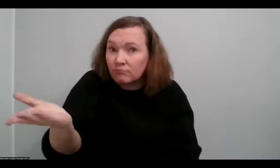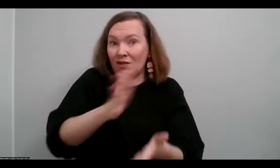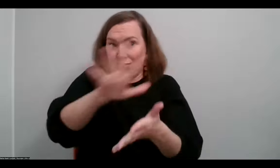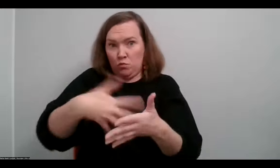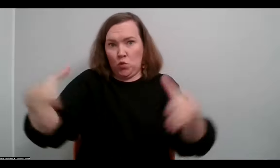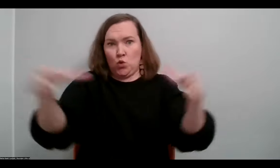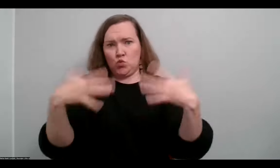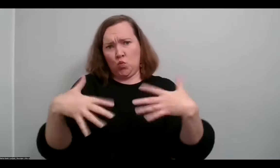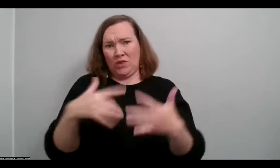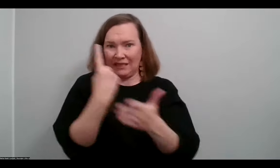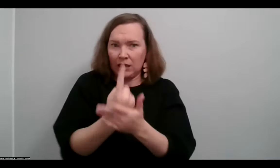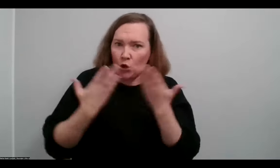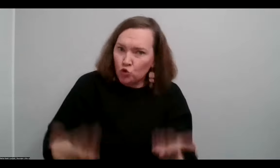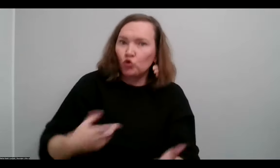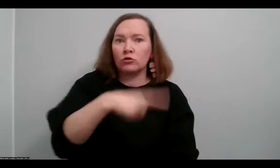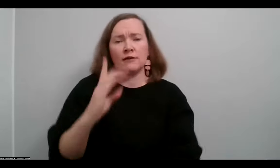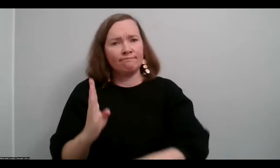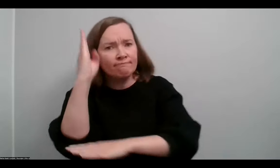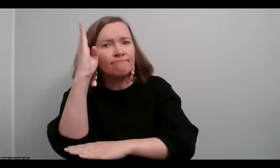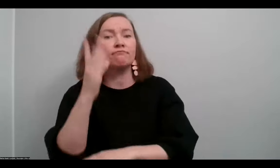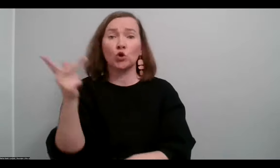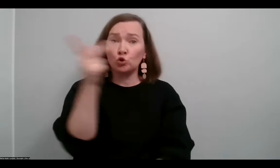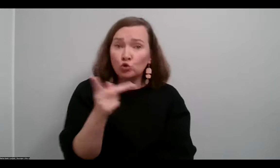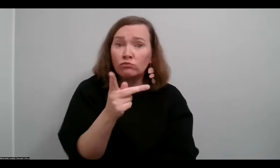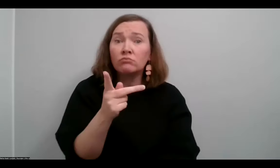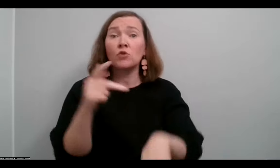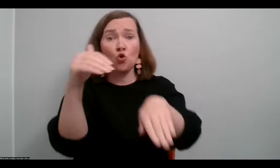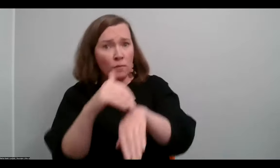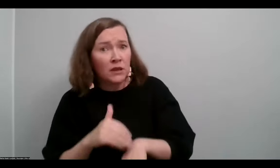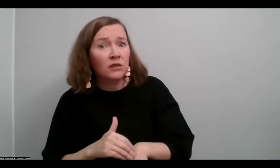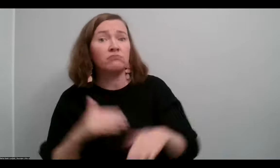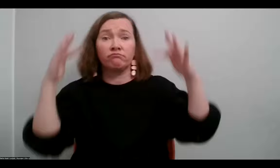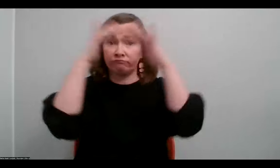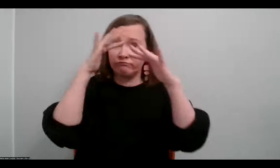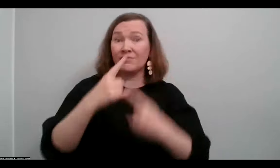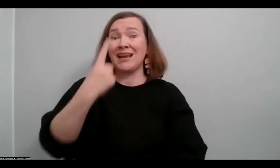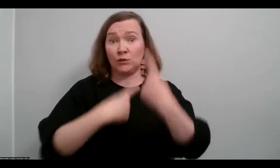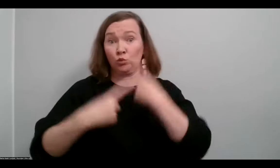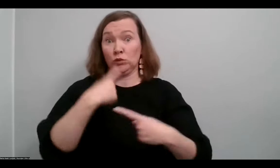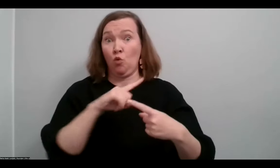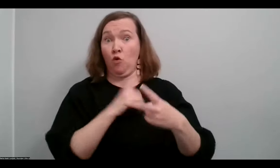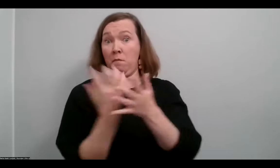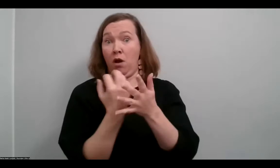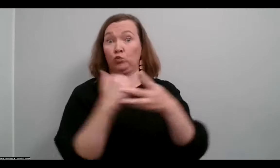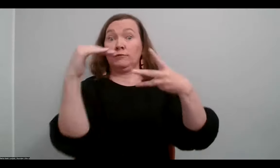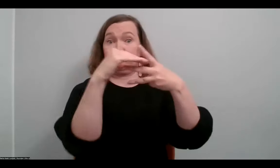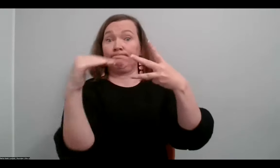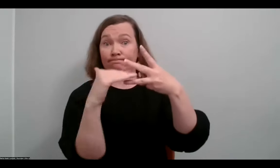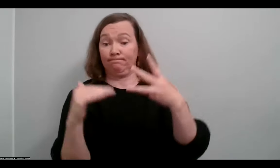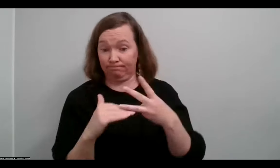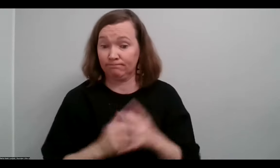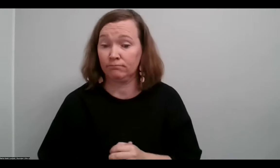keskustelulle. Eli te, viittomakielinen yhteisö, nyt on oikea aika pyytää puheenvuoroa, esittää